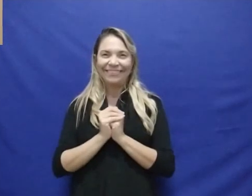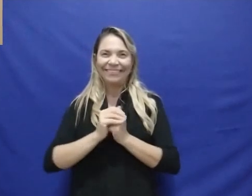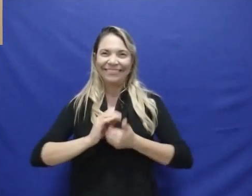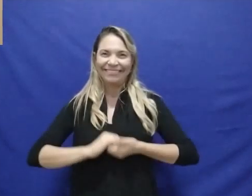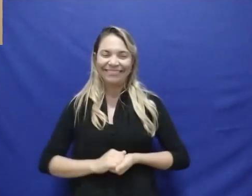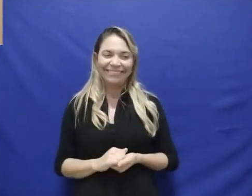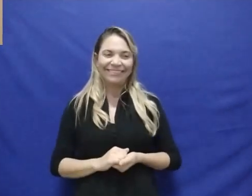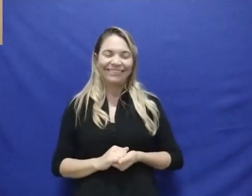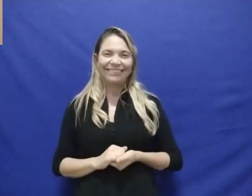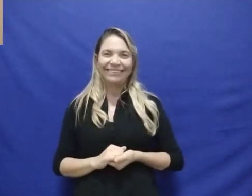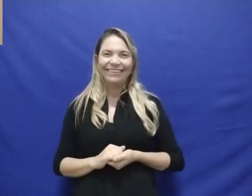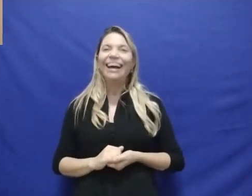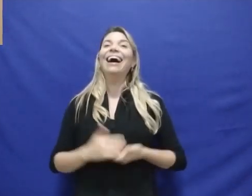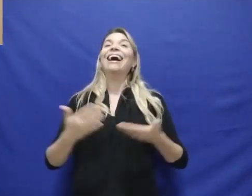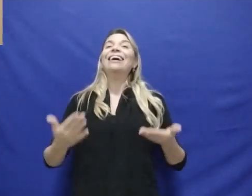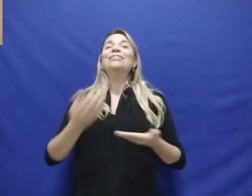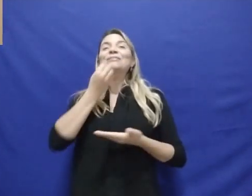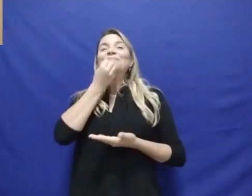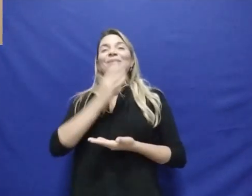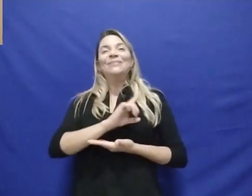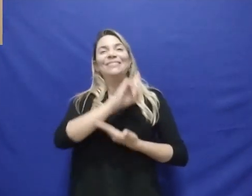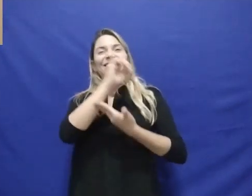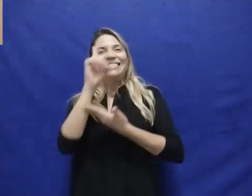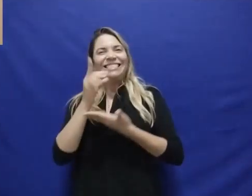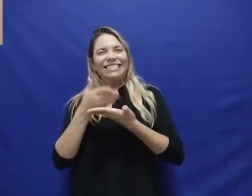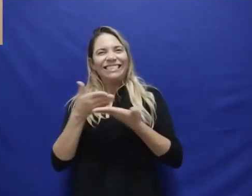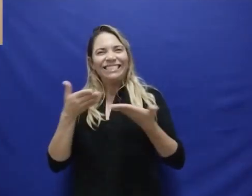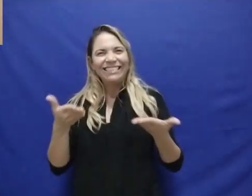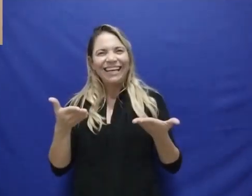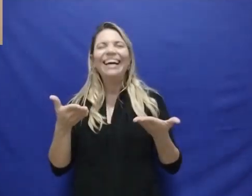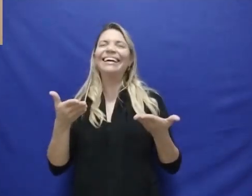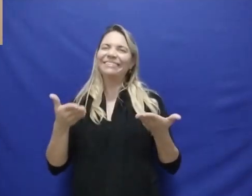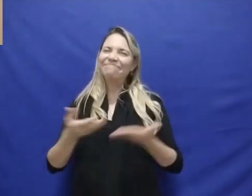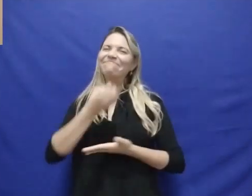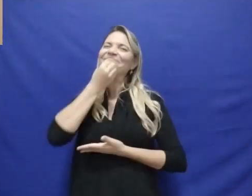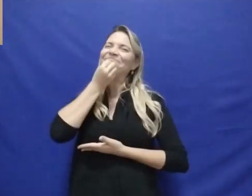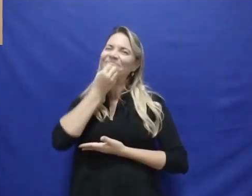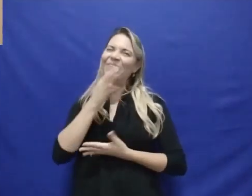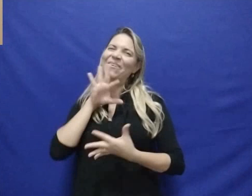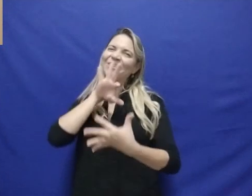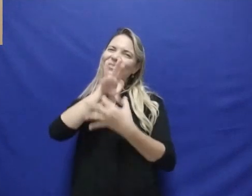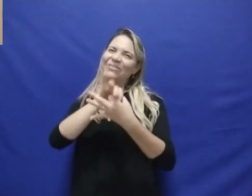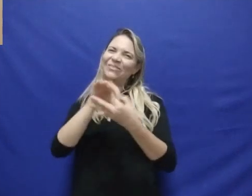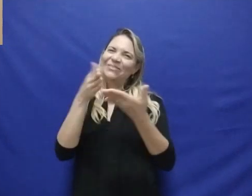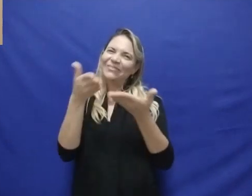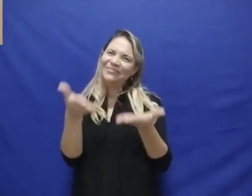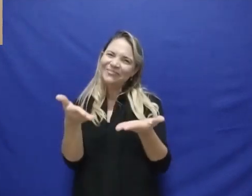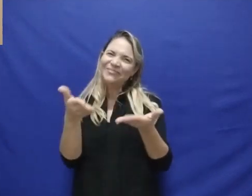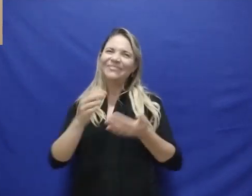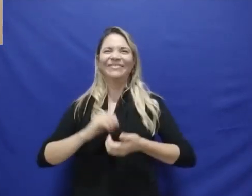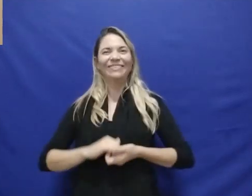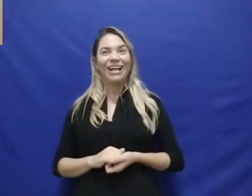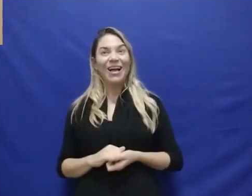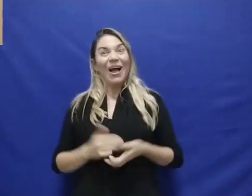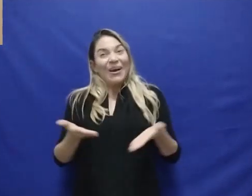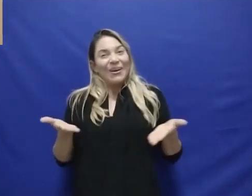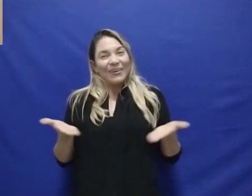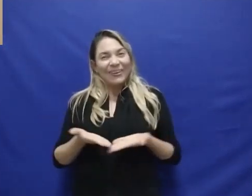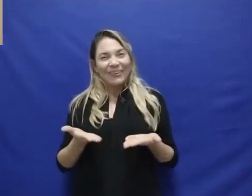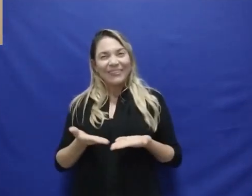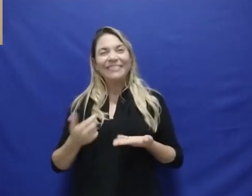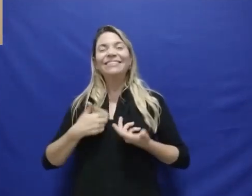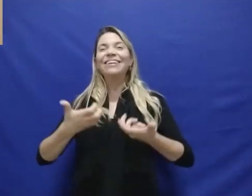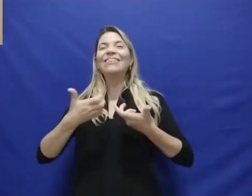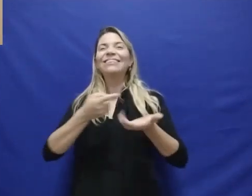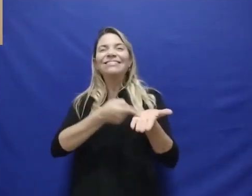dia, meus queridos irmãos. É sempre bom estar com vocês. E hoje eu gostaria de convidá-los e juntos